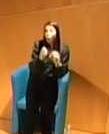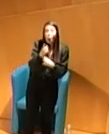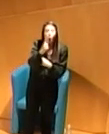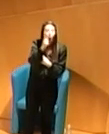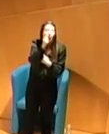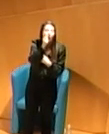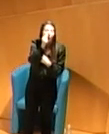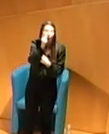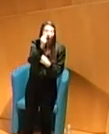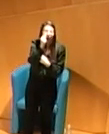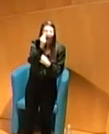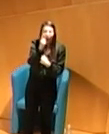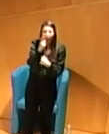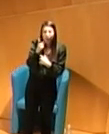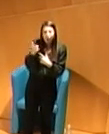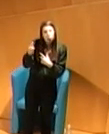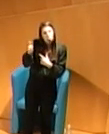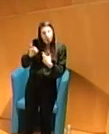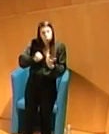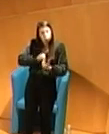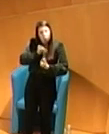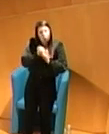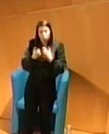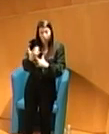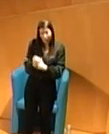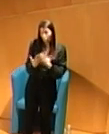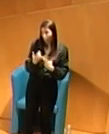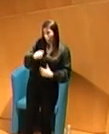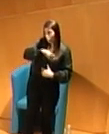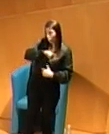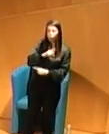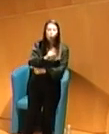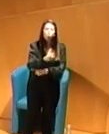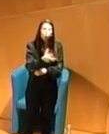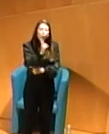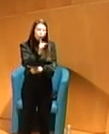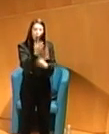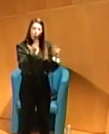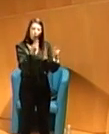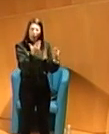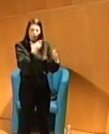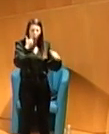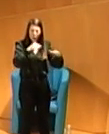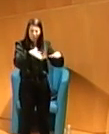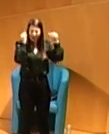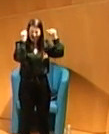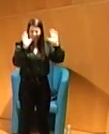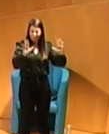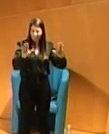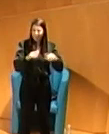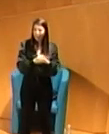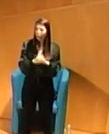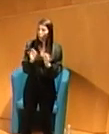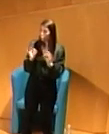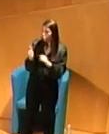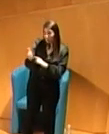ont du mal, ils sont en grande souffrance, ouais. Plus que nous, les mamans. Pas plus, on s'en fout de la comparaison. Ah d'accord, ok. Ils sont une voilà,